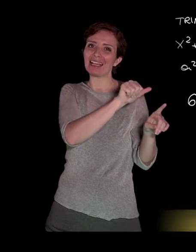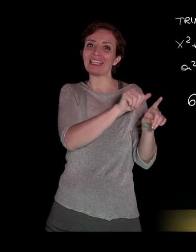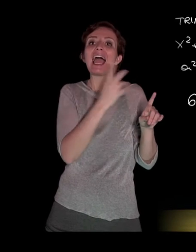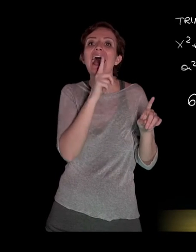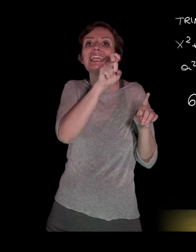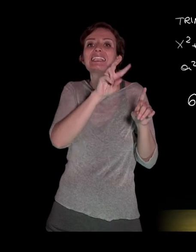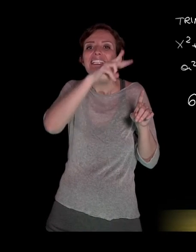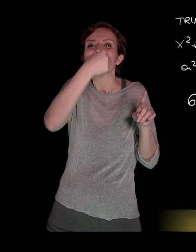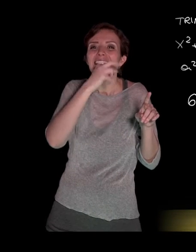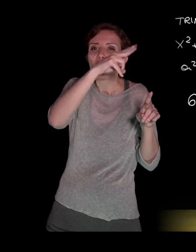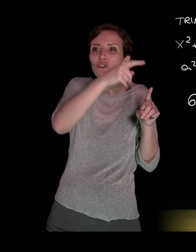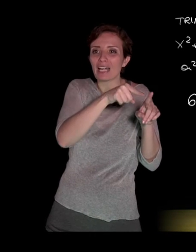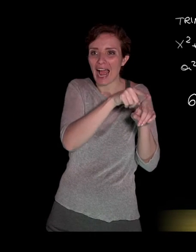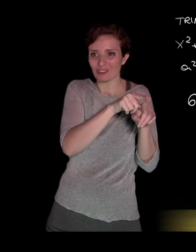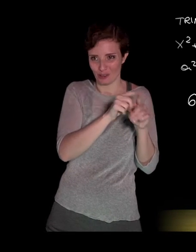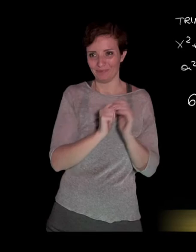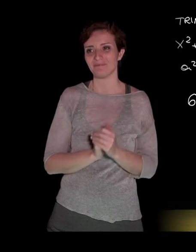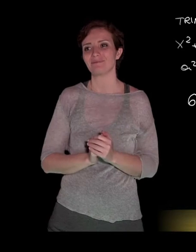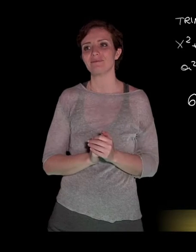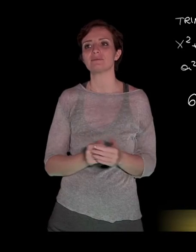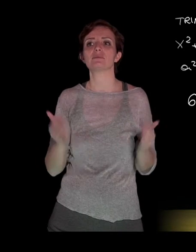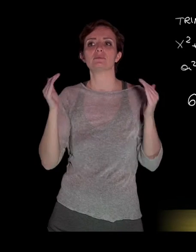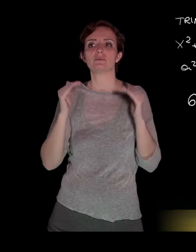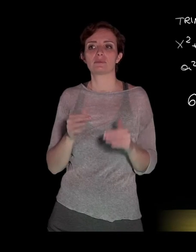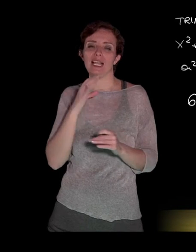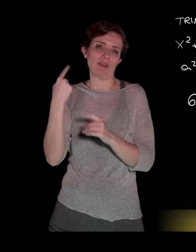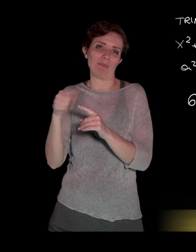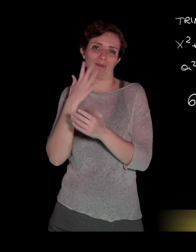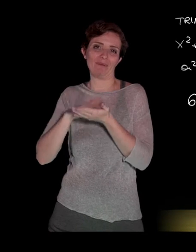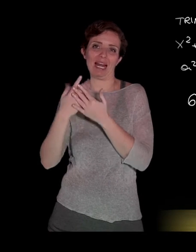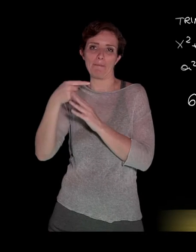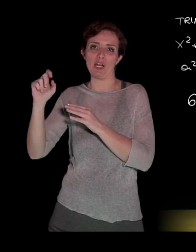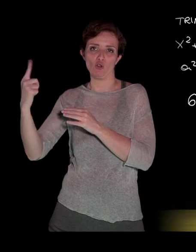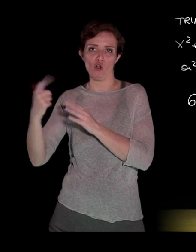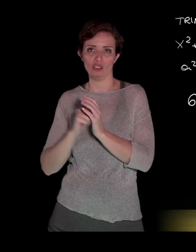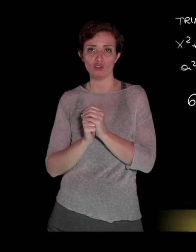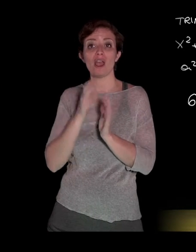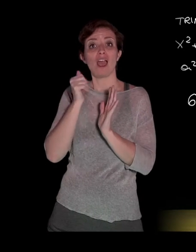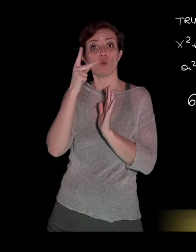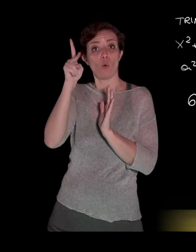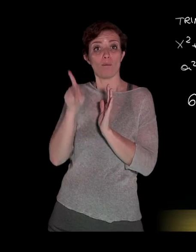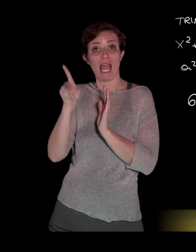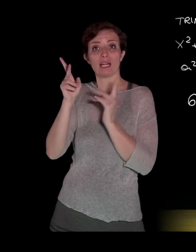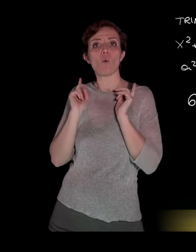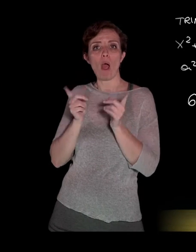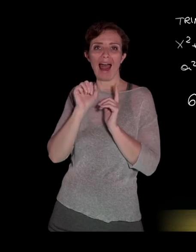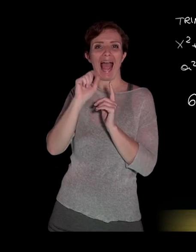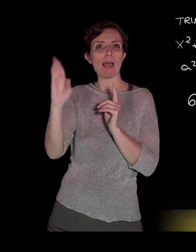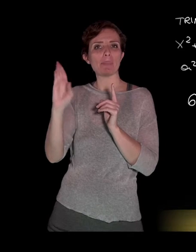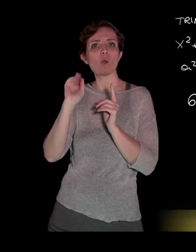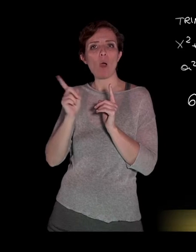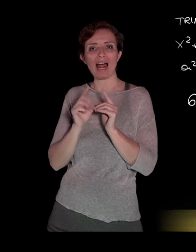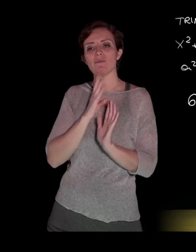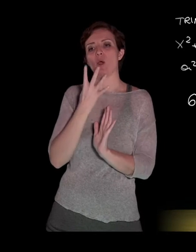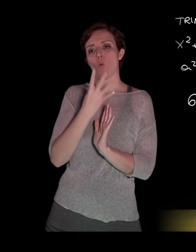grado di grado pari a 2 i due numeri in questo caso sono evidente quindi pari a - 122 i due numeri in questo caso sono evidentemente ehm